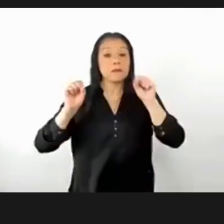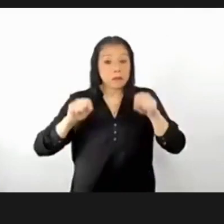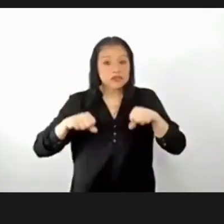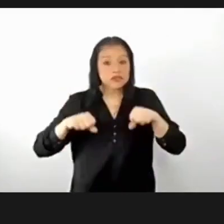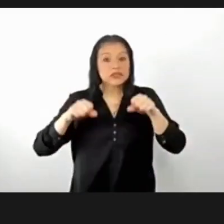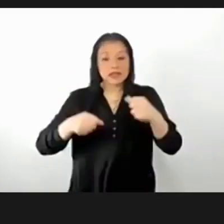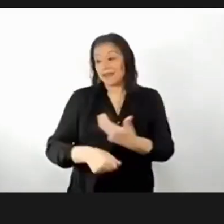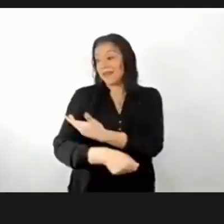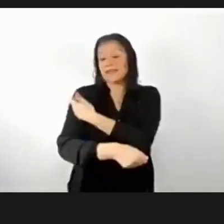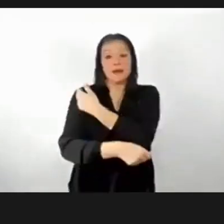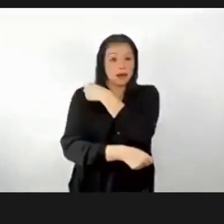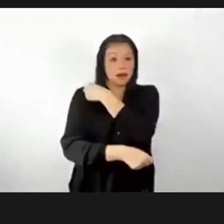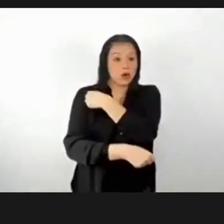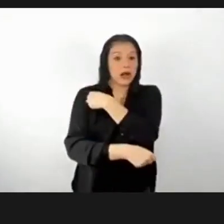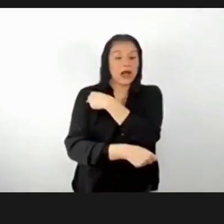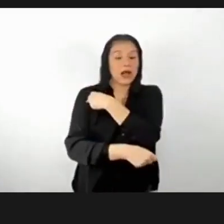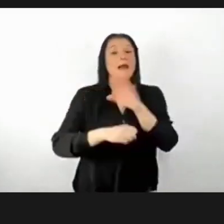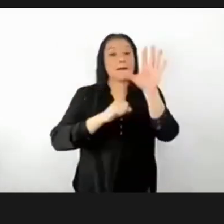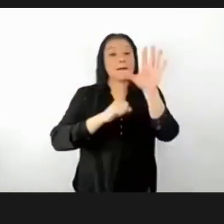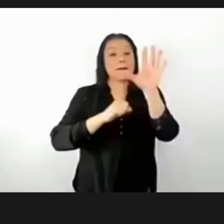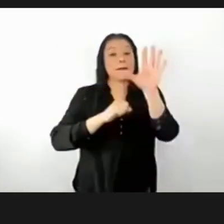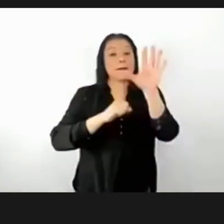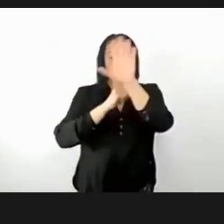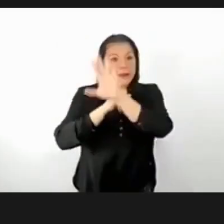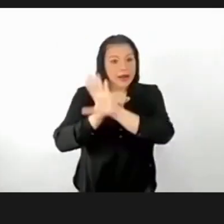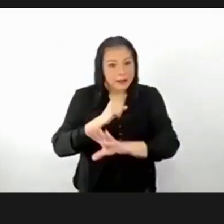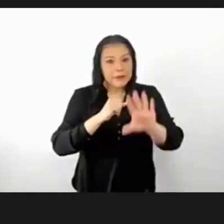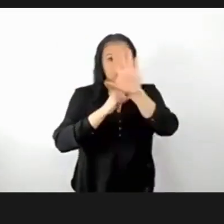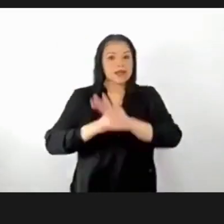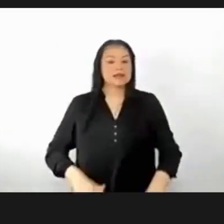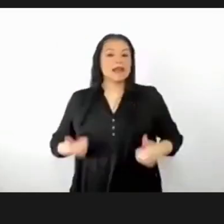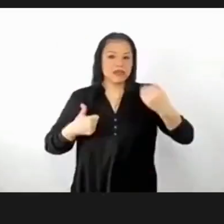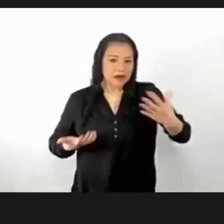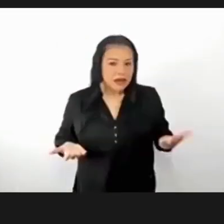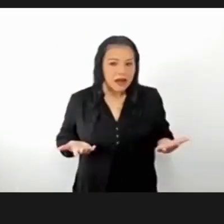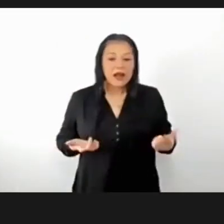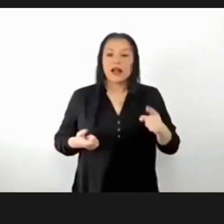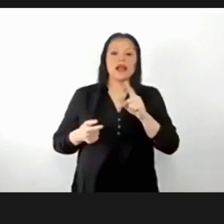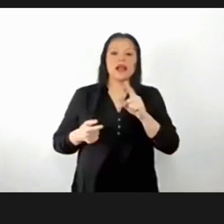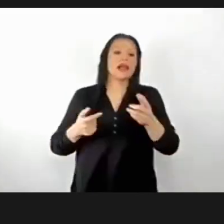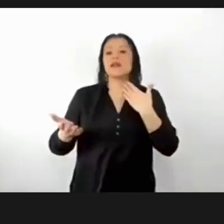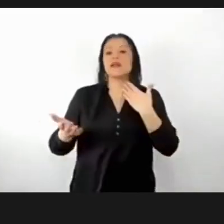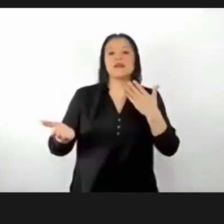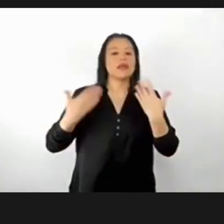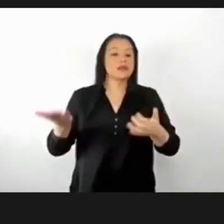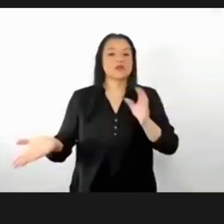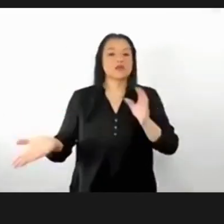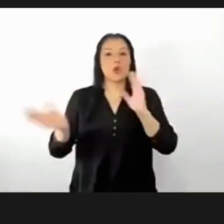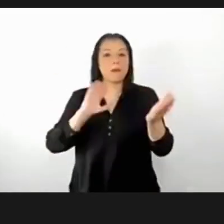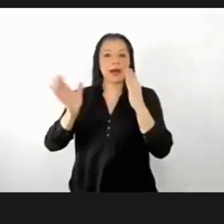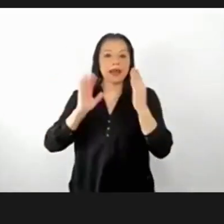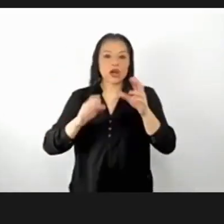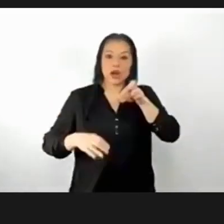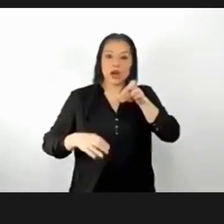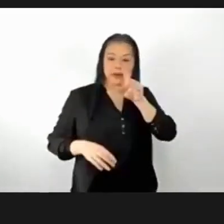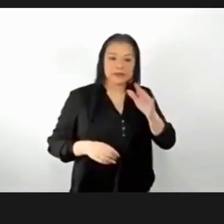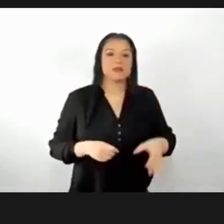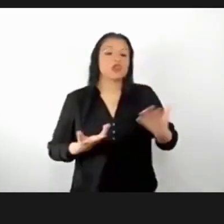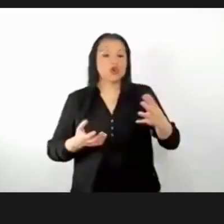vacuna para proteger, pero en la vida real. Y ahí ya no la comparamos con el placebo, pues, sino en los estudios de